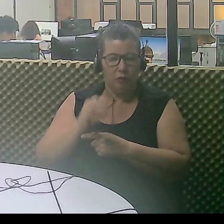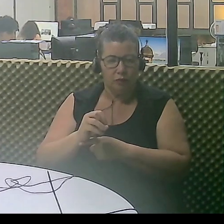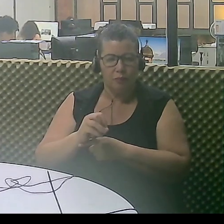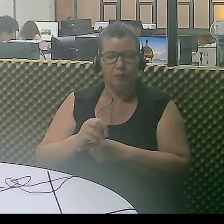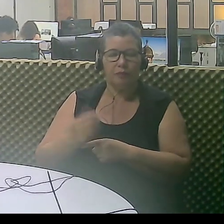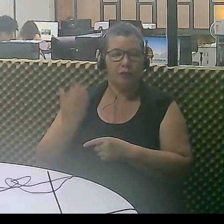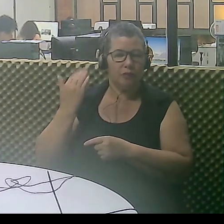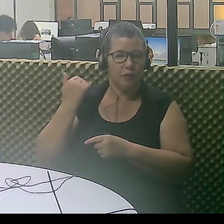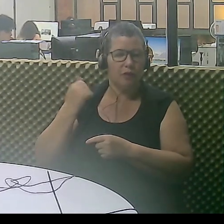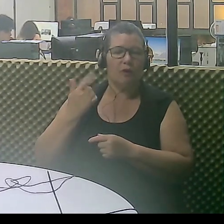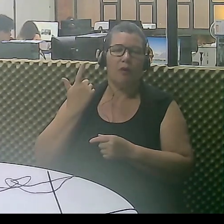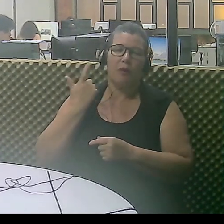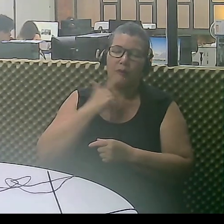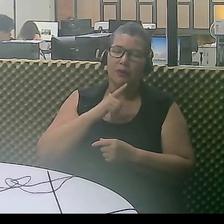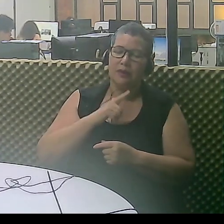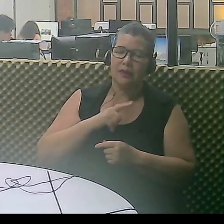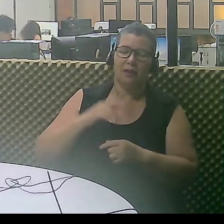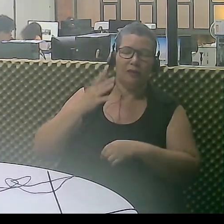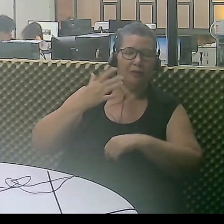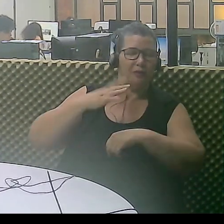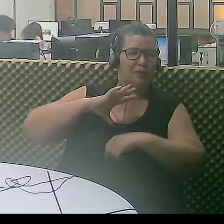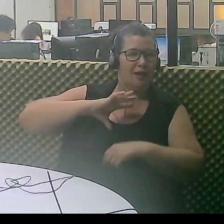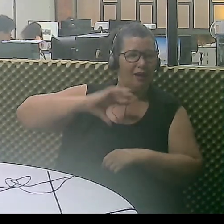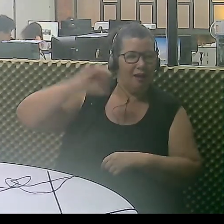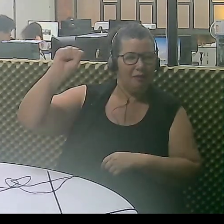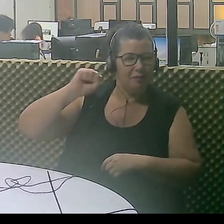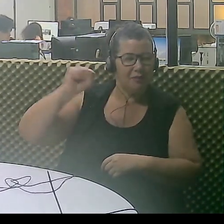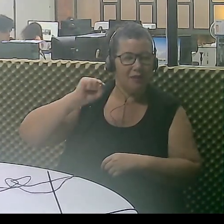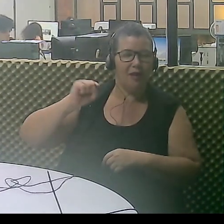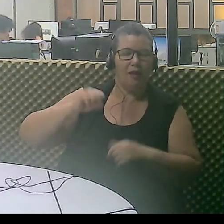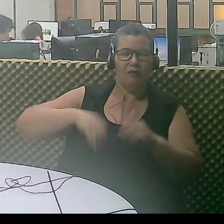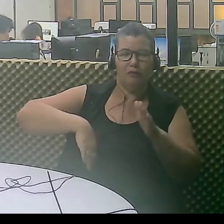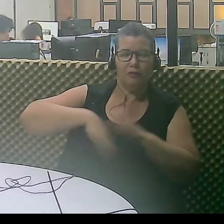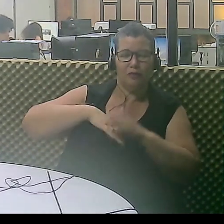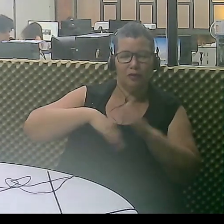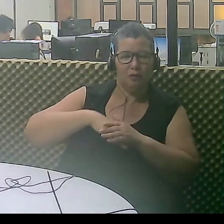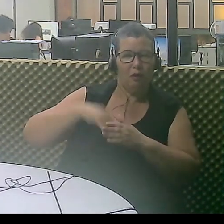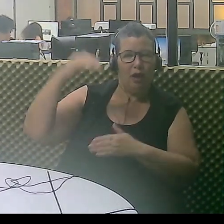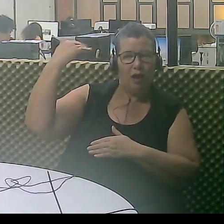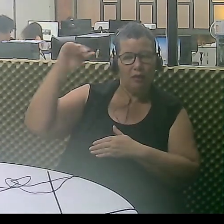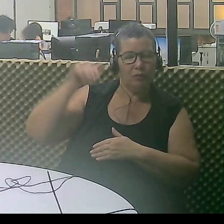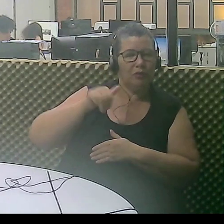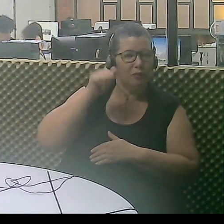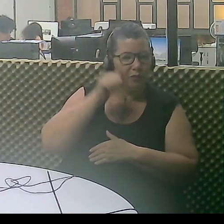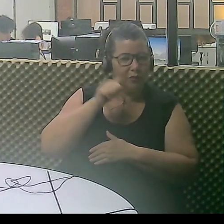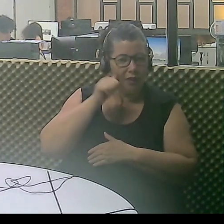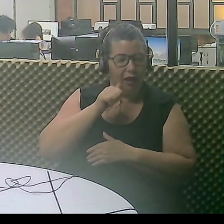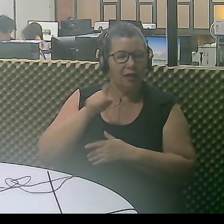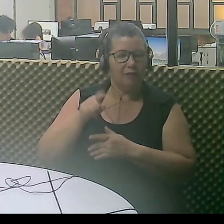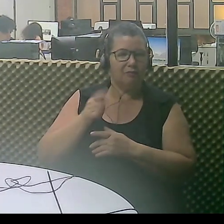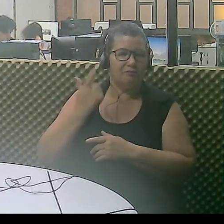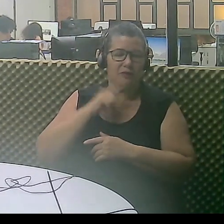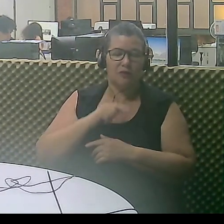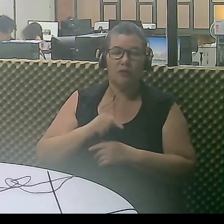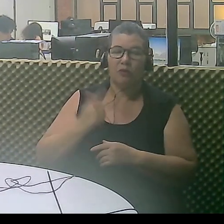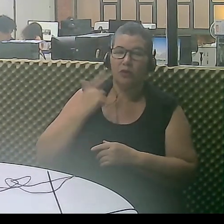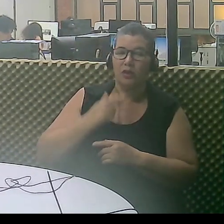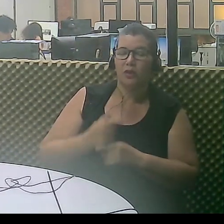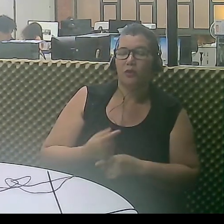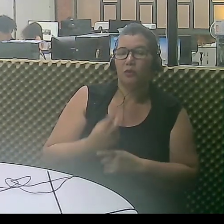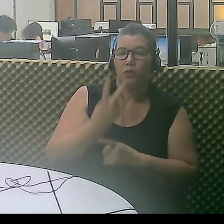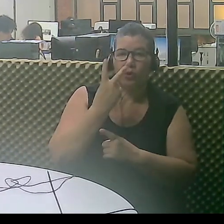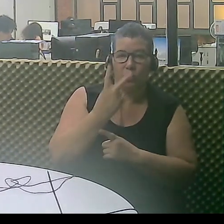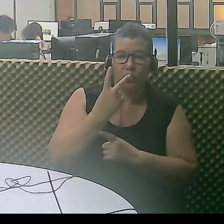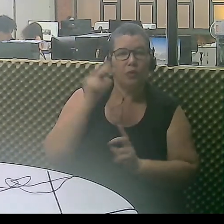conquistou o título do Campeonato Mineiro de Futsal Adulto Feminino do Interior. O time foi campeão após vencer 2 dos 3 jogos